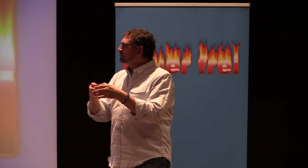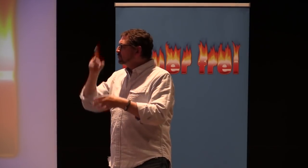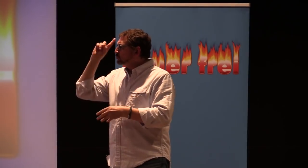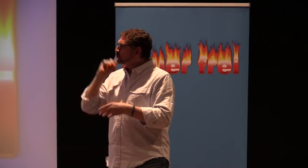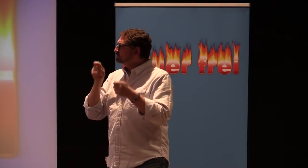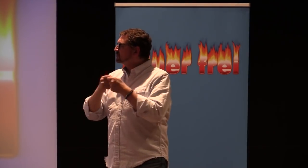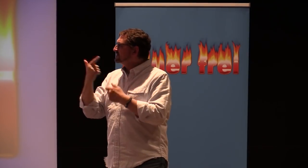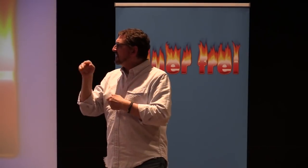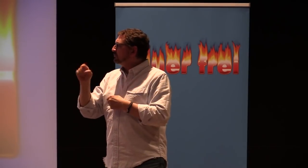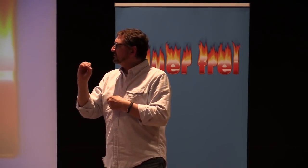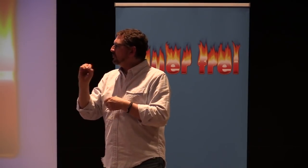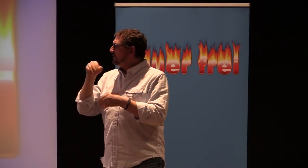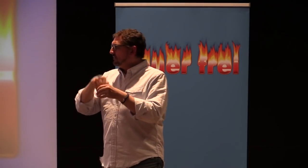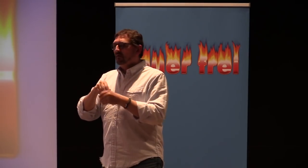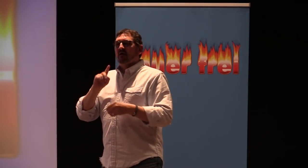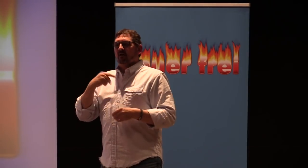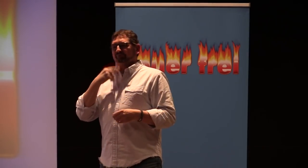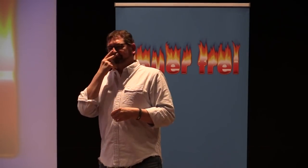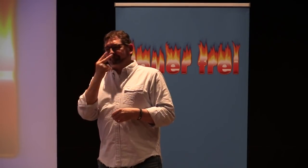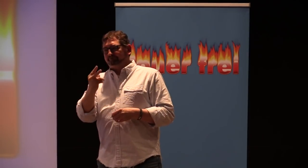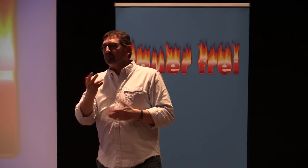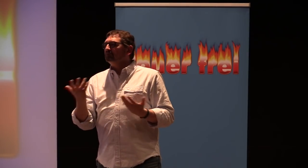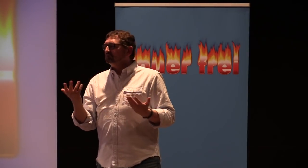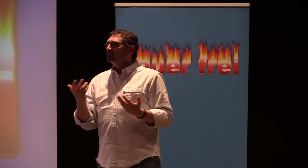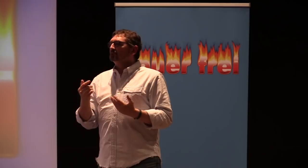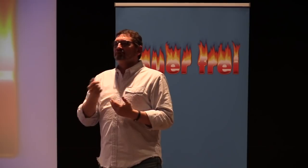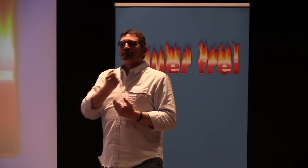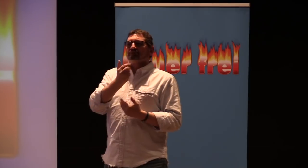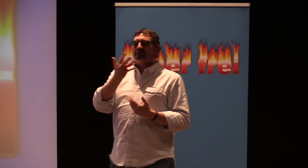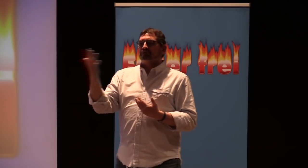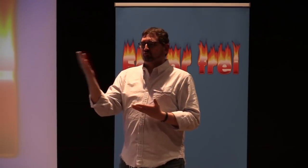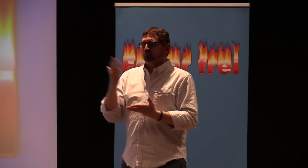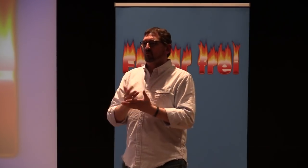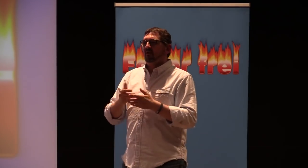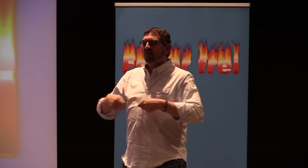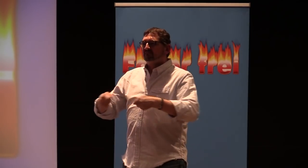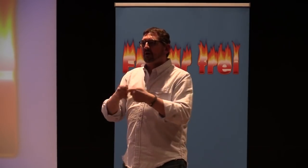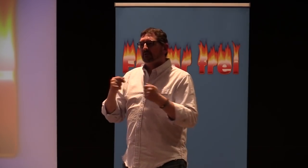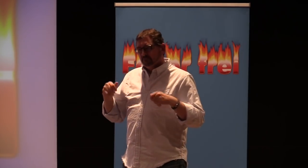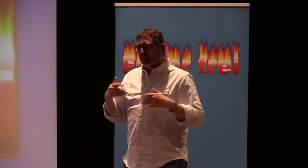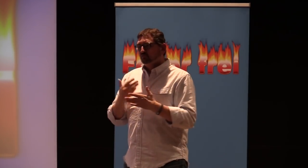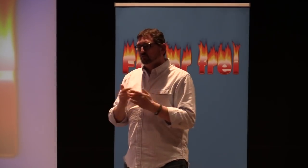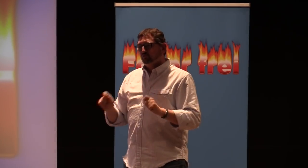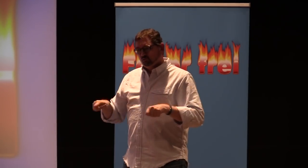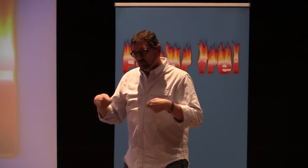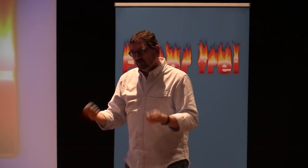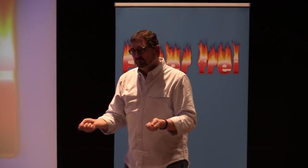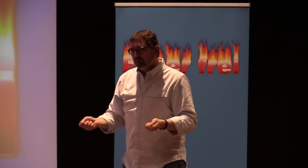Form von jugendlichem Nachwuchs. Es gab ja jetzt auch vor kurzem die Veranstaltung Deutsche Gehörlosenbund 2.0 und